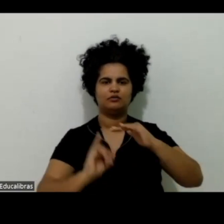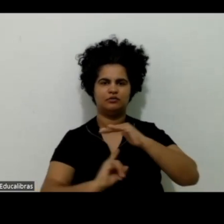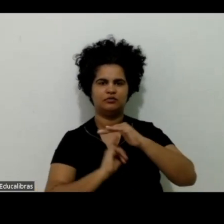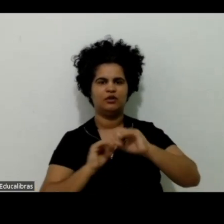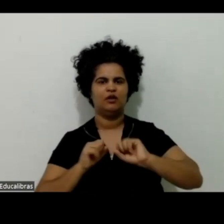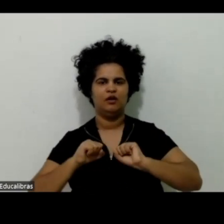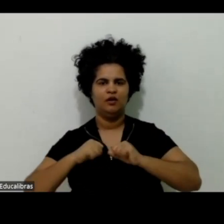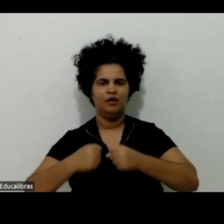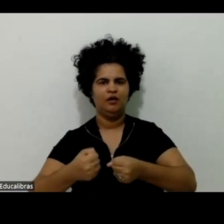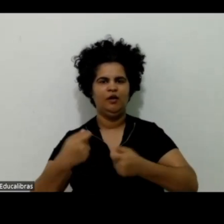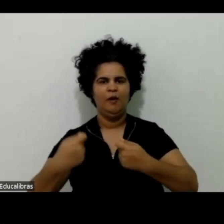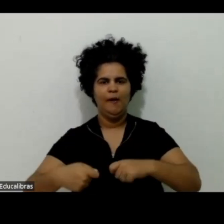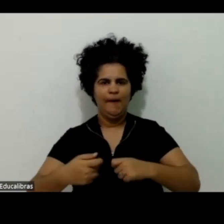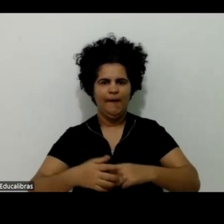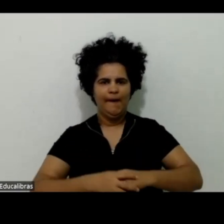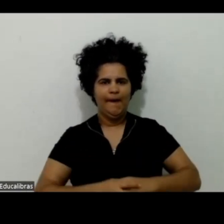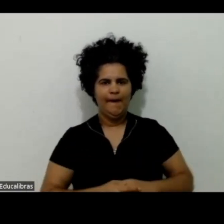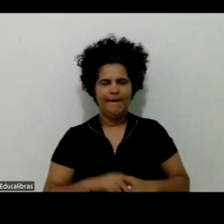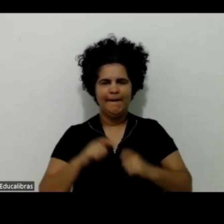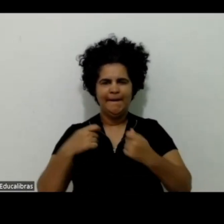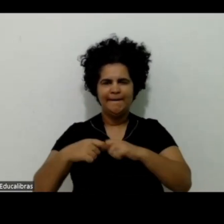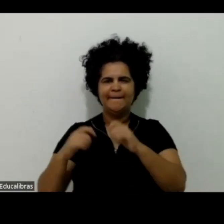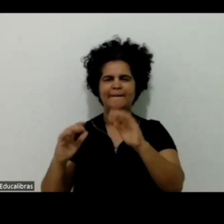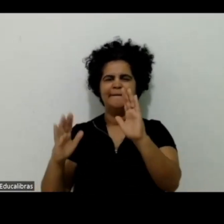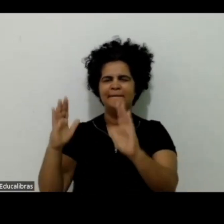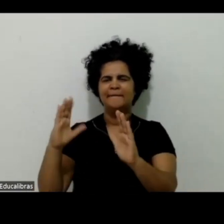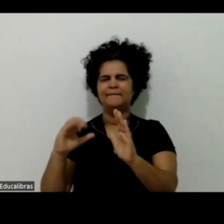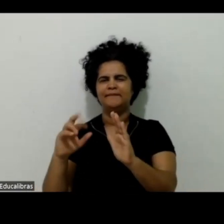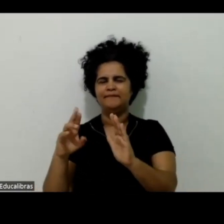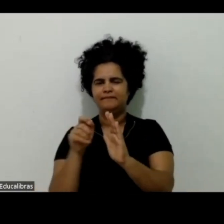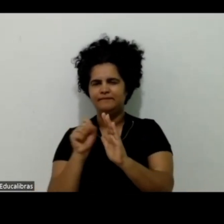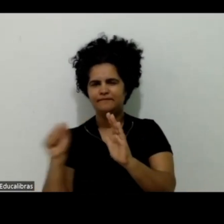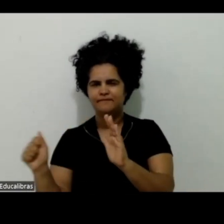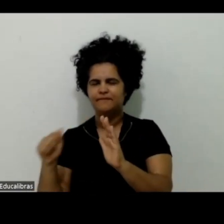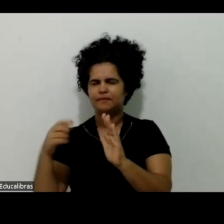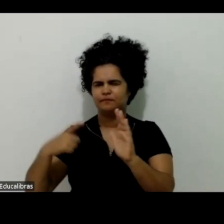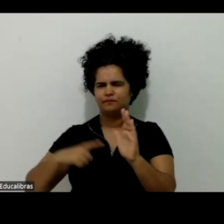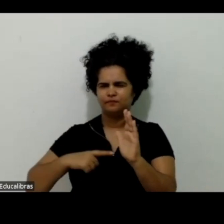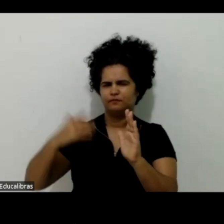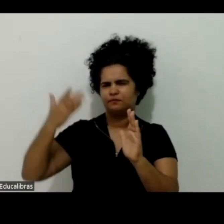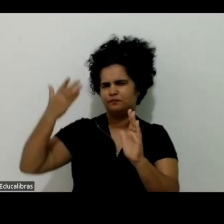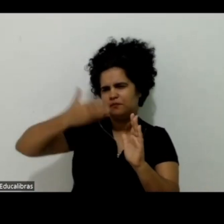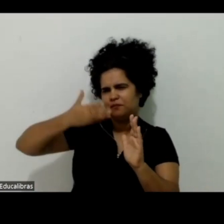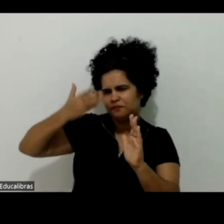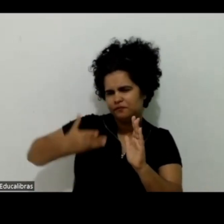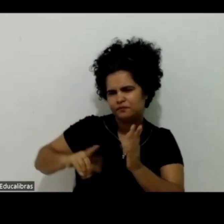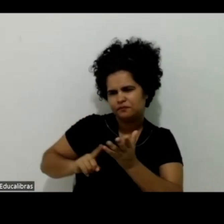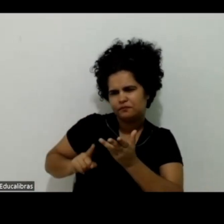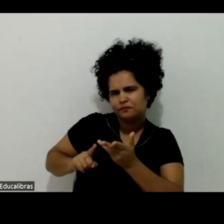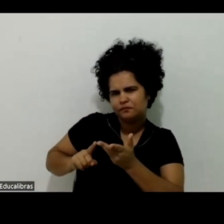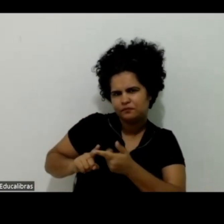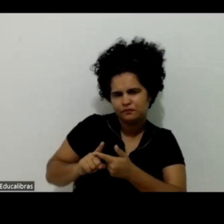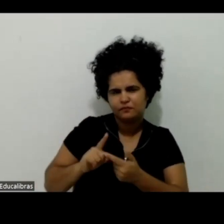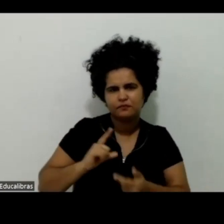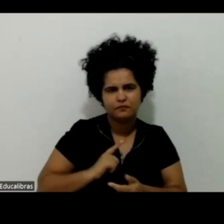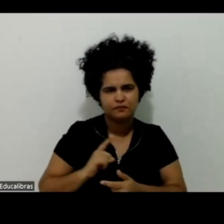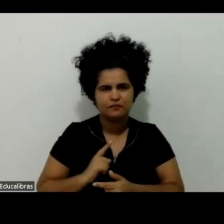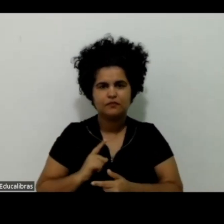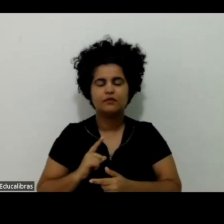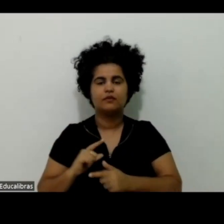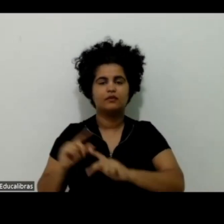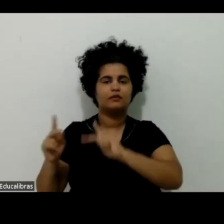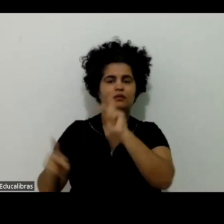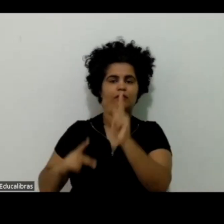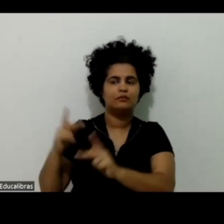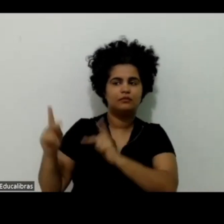dado concreto, né, lá no CRAS, no CREAS, na UBS, na escola, enfim, qualquer lugar que eu tiver, olha, aqui a população